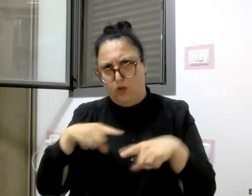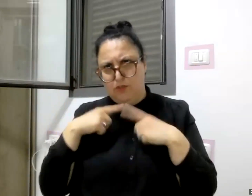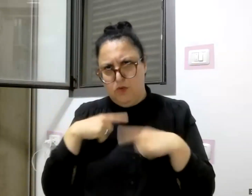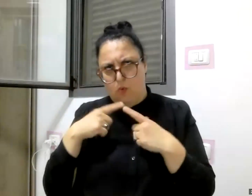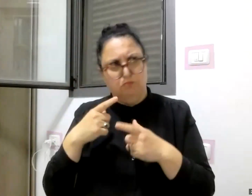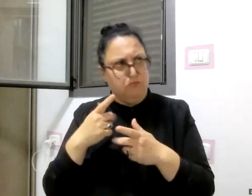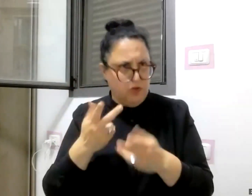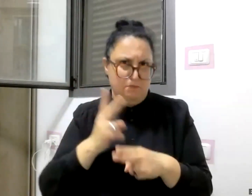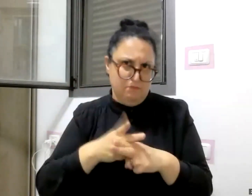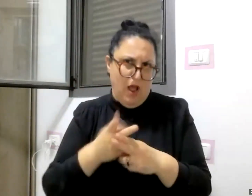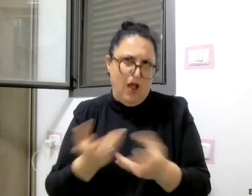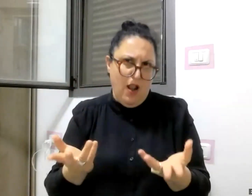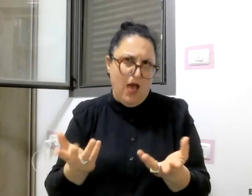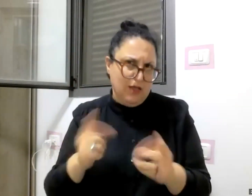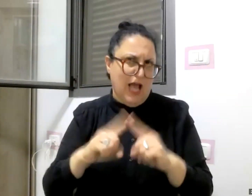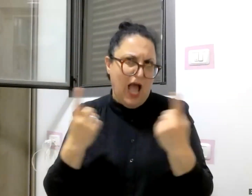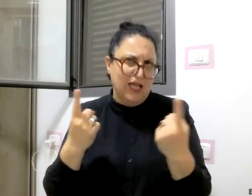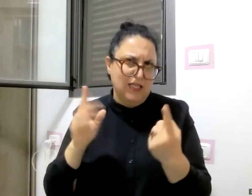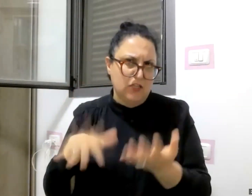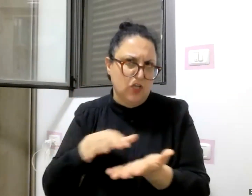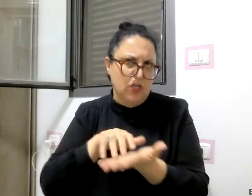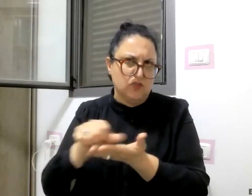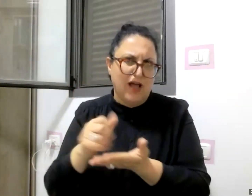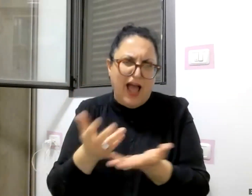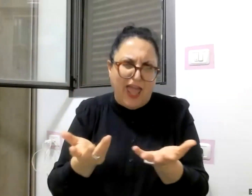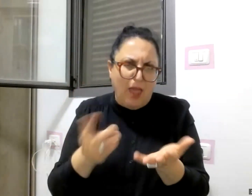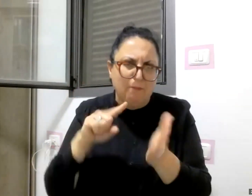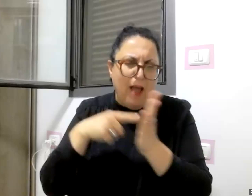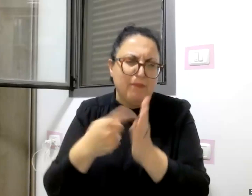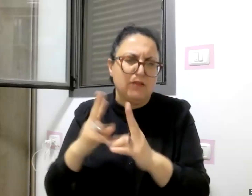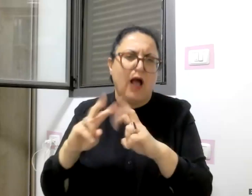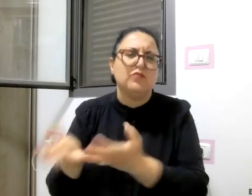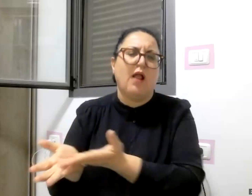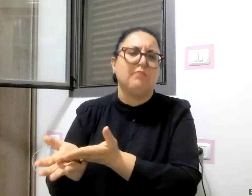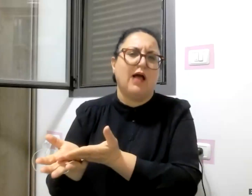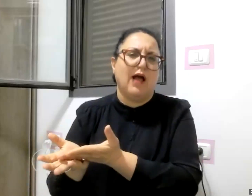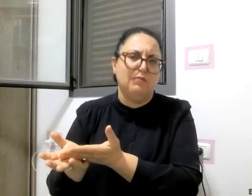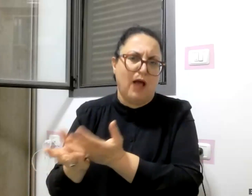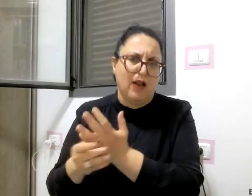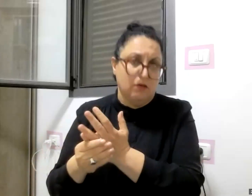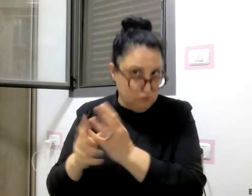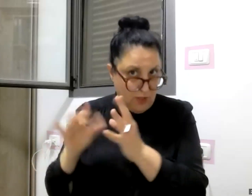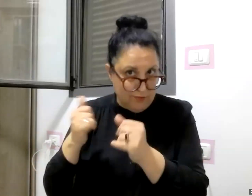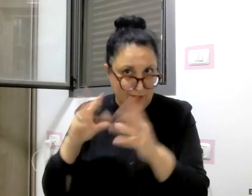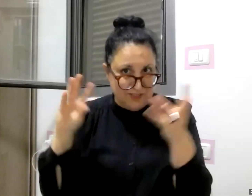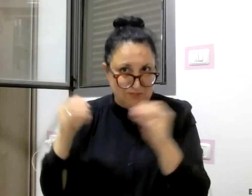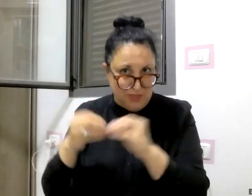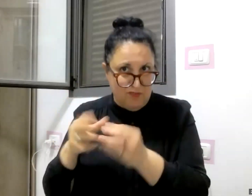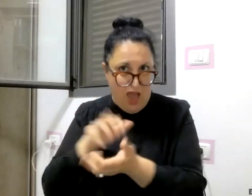חרשות וצורות קיום אחרות כמחלות הרי מה המטרה של המחקרים האלה? כן